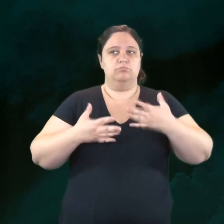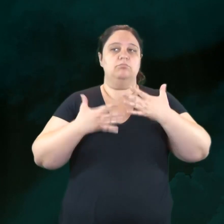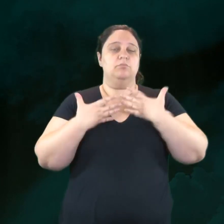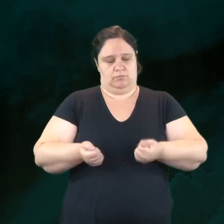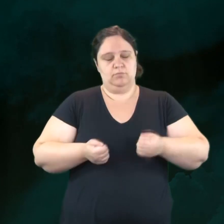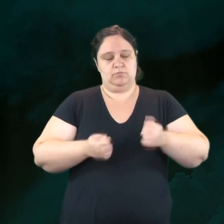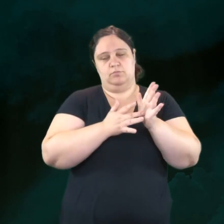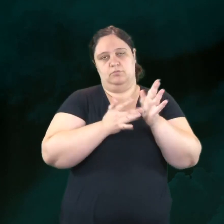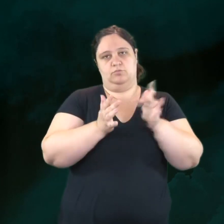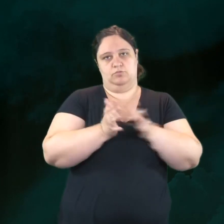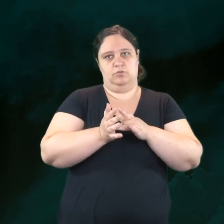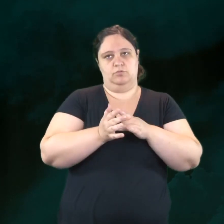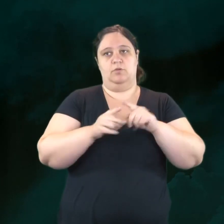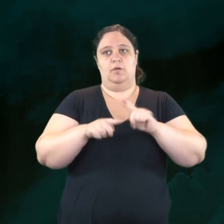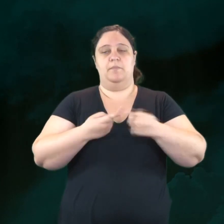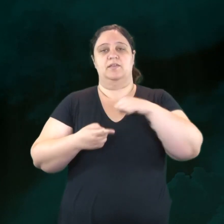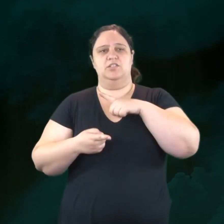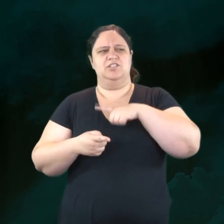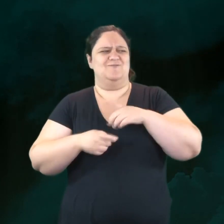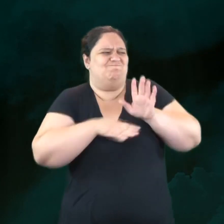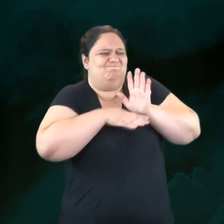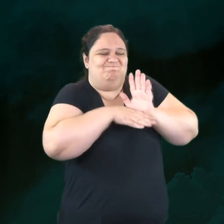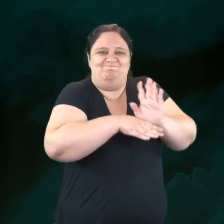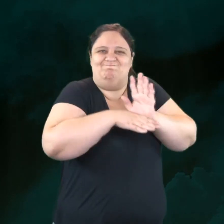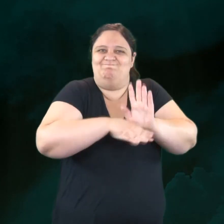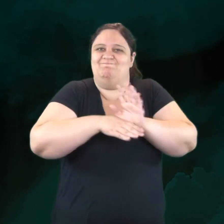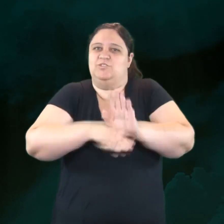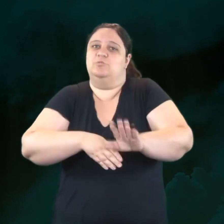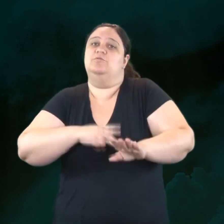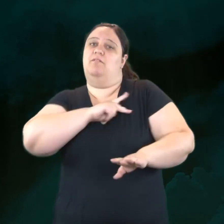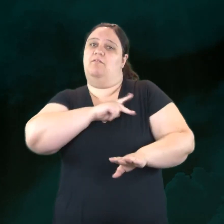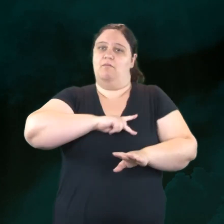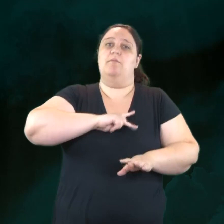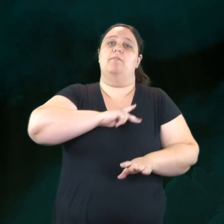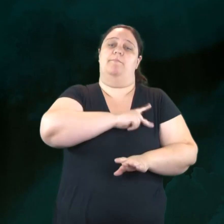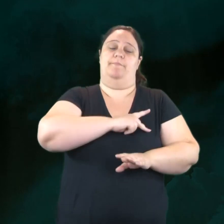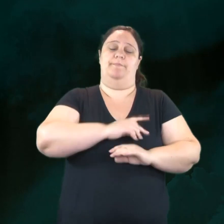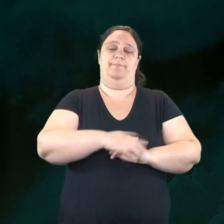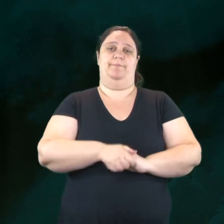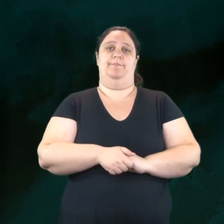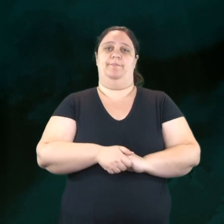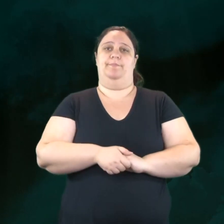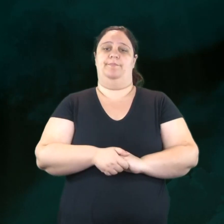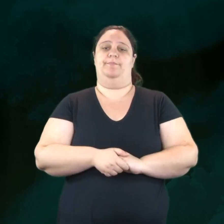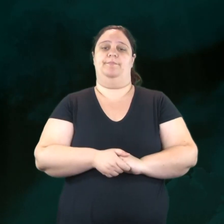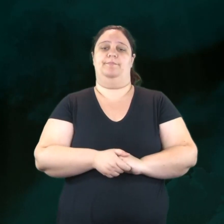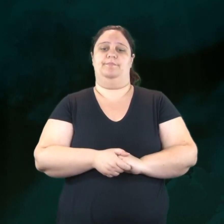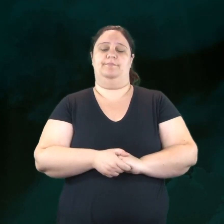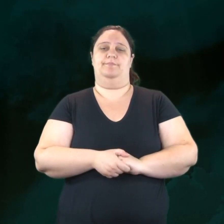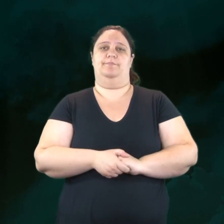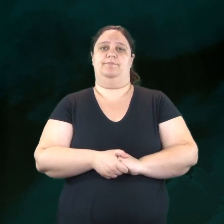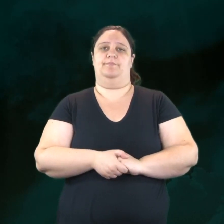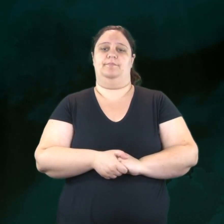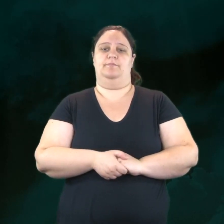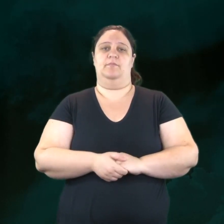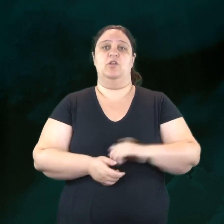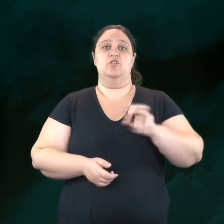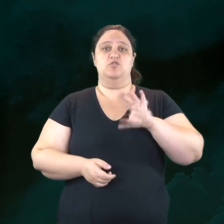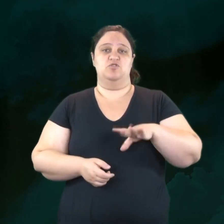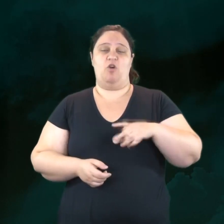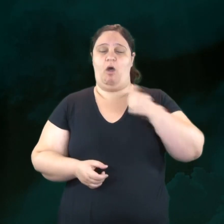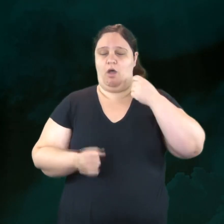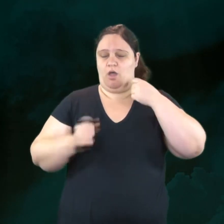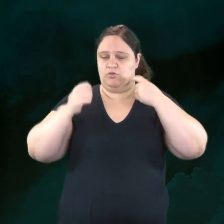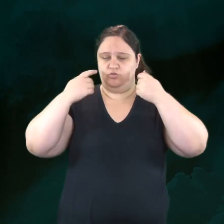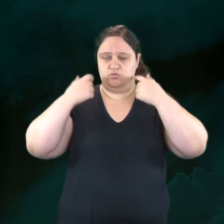era cooperador, era companheiro, até companheiro de prisão de Paulo. E não só esses poucos judeus que